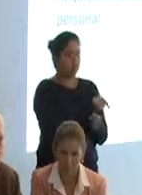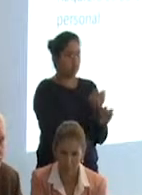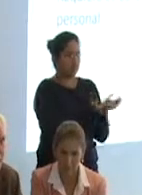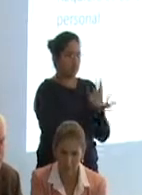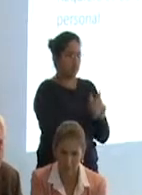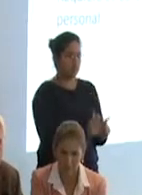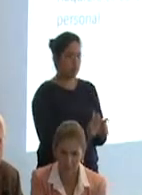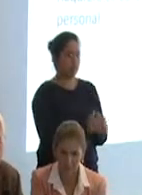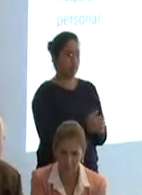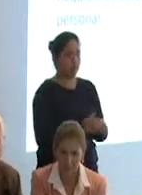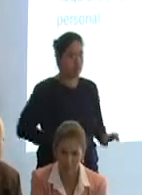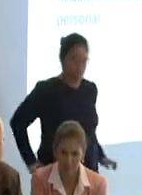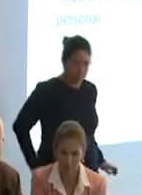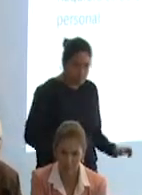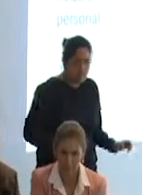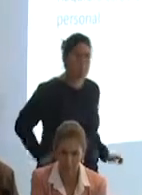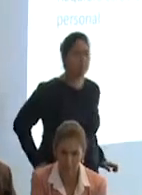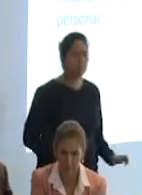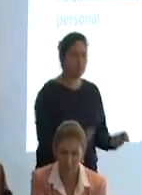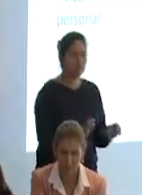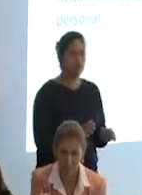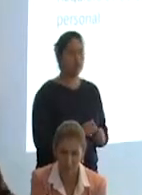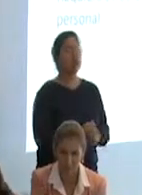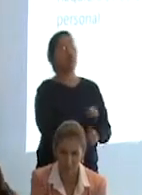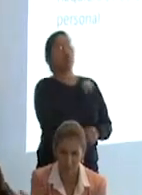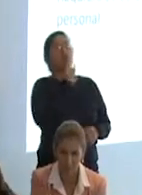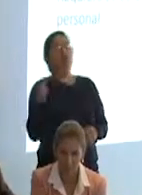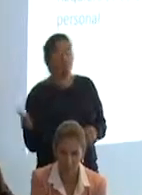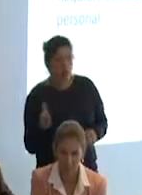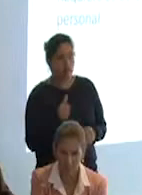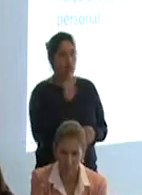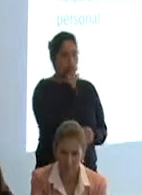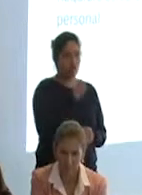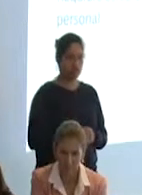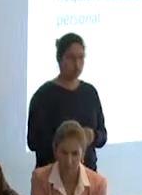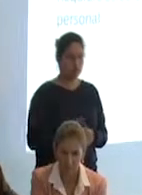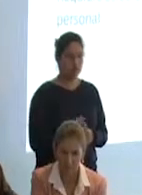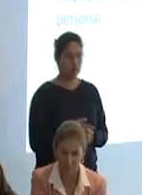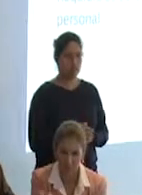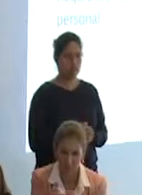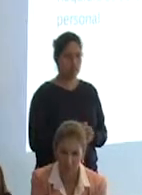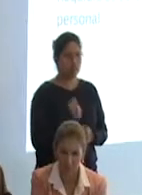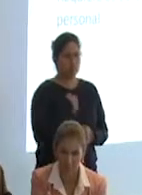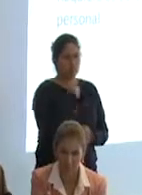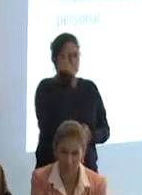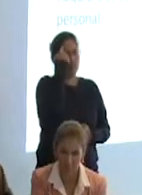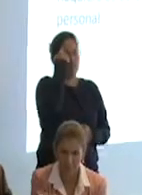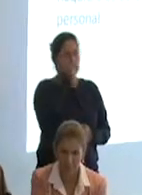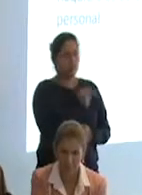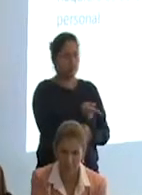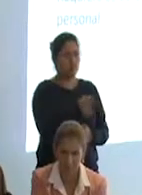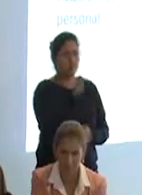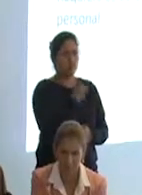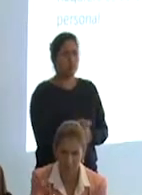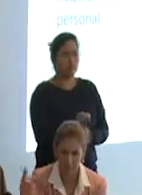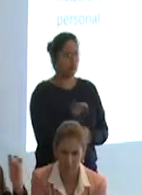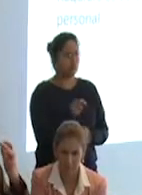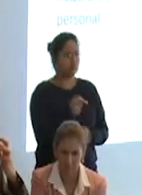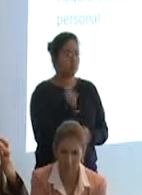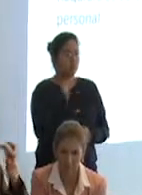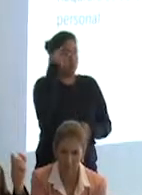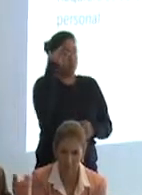me encontré en clase con un alumno que estaba en una silla de ruedas y estaba otra persona que yo pensé que esta otra persona era